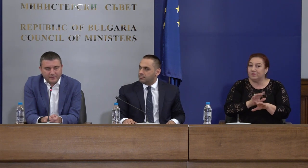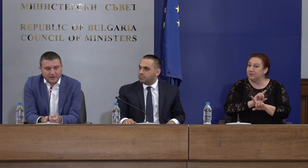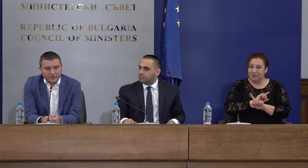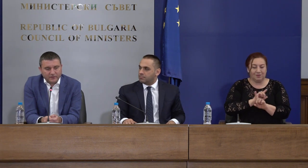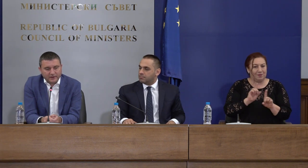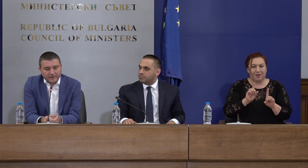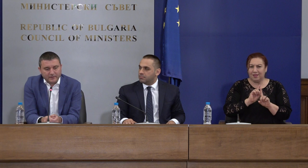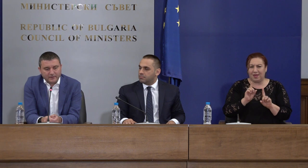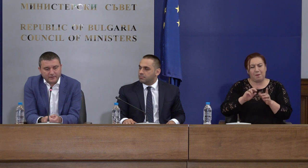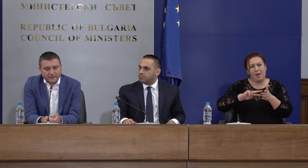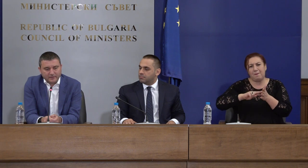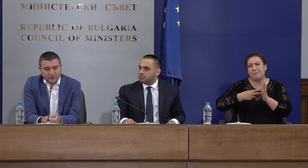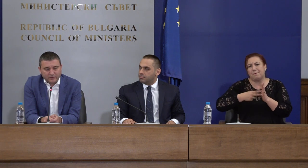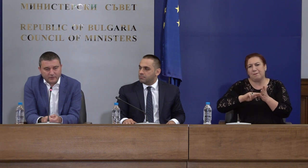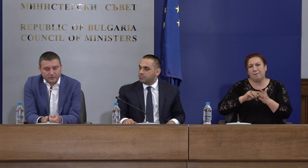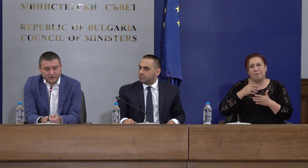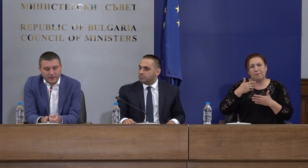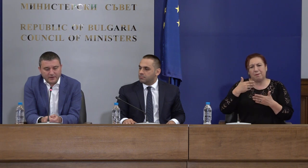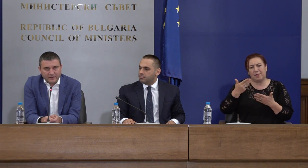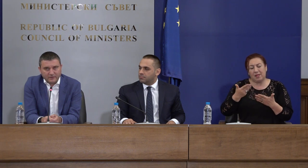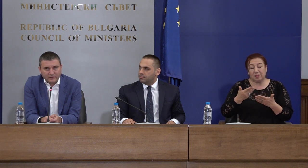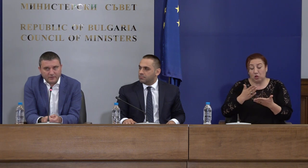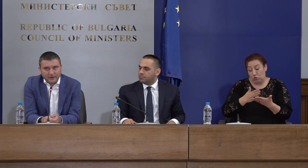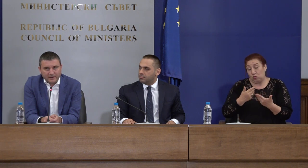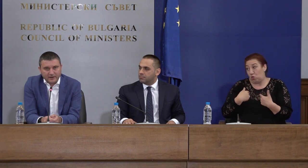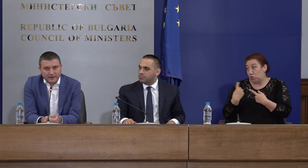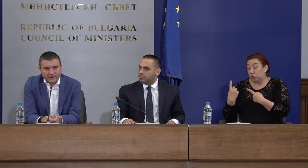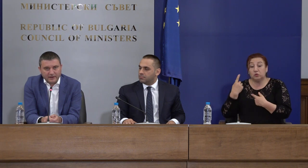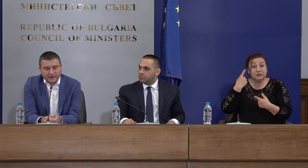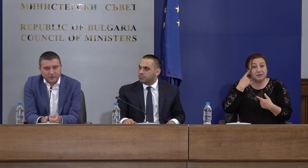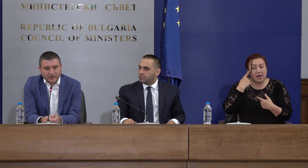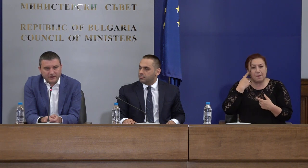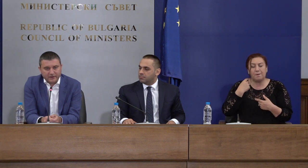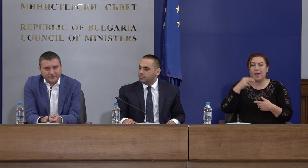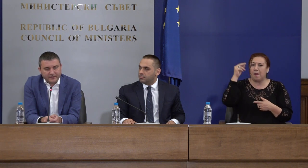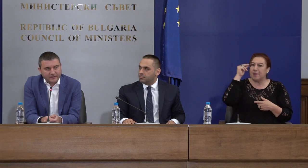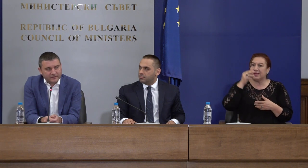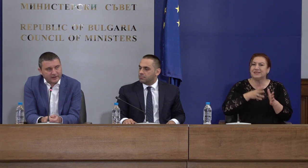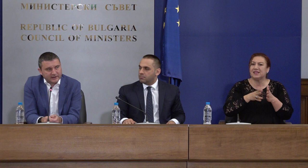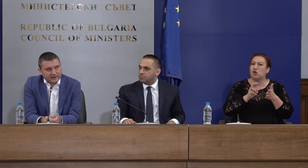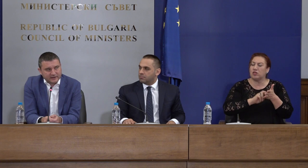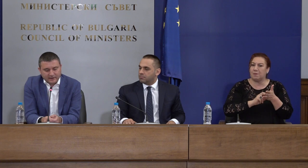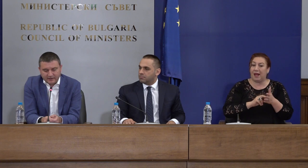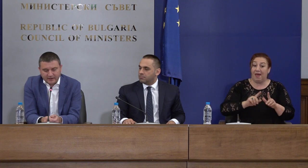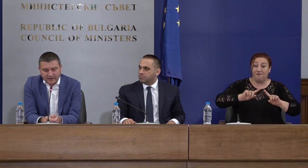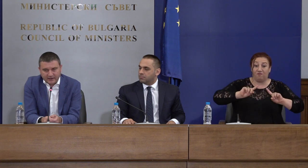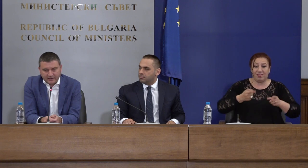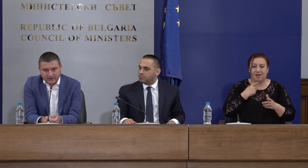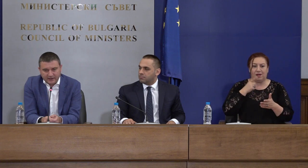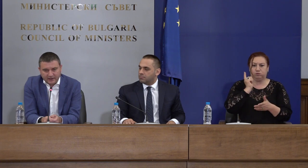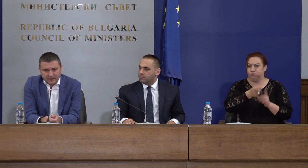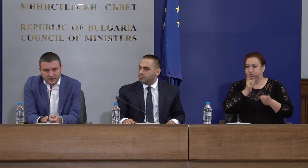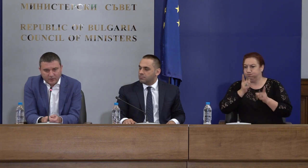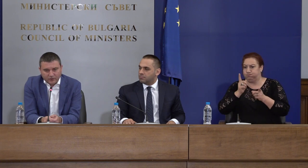Няма планове, поне доколкото на мен ми е известно, ББР да се разпорежда веднага с тези